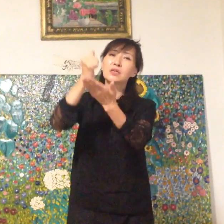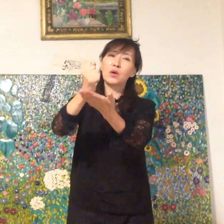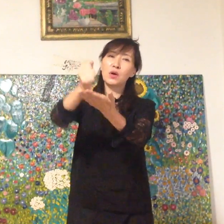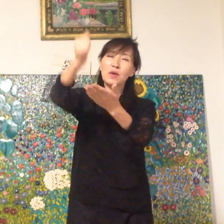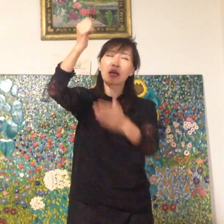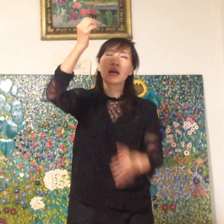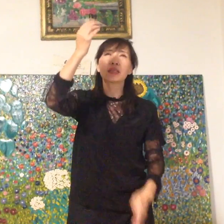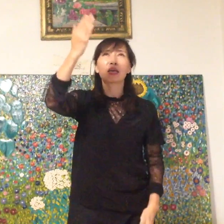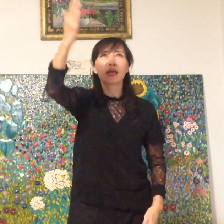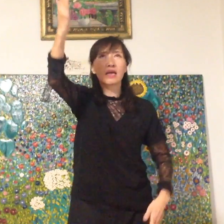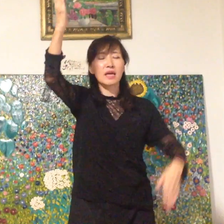보도하네